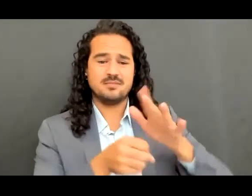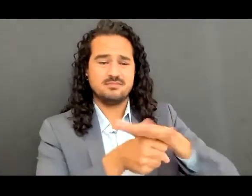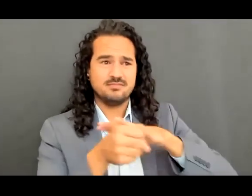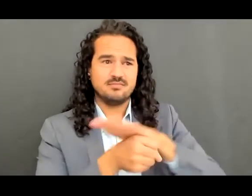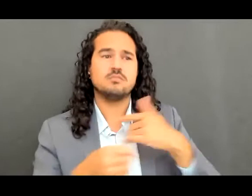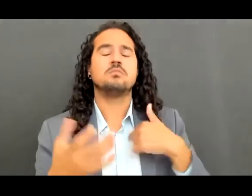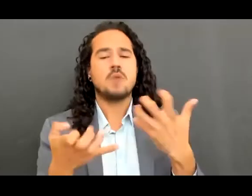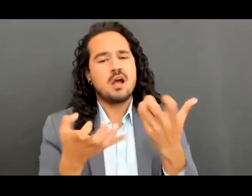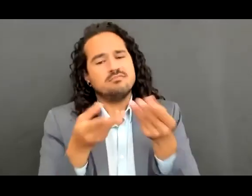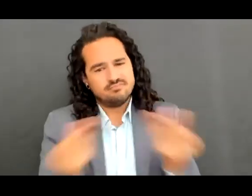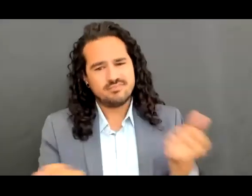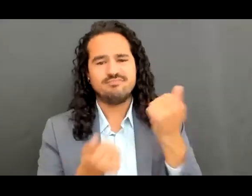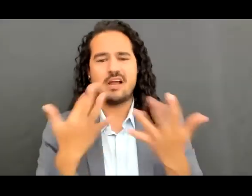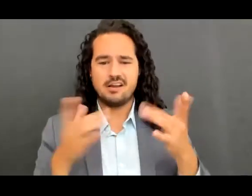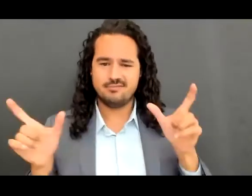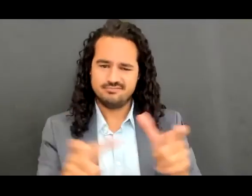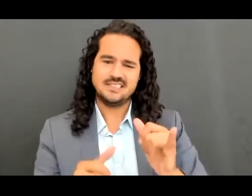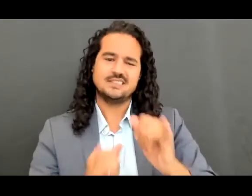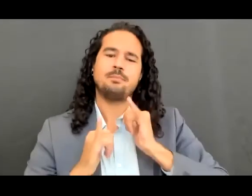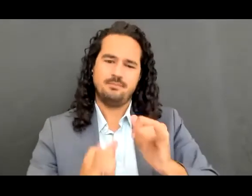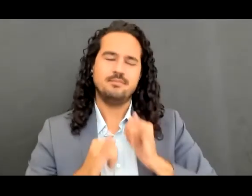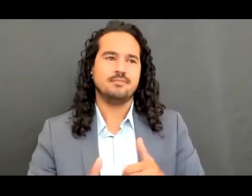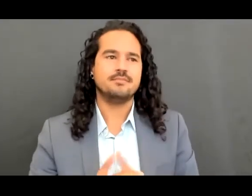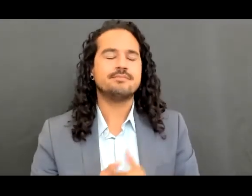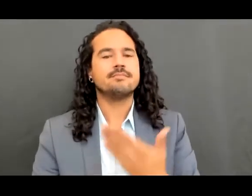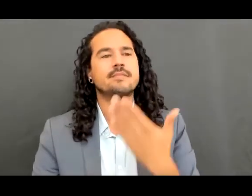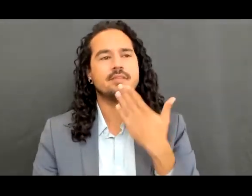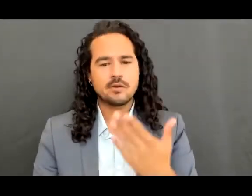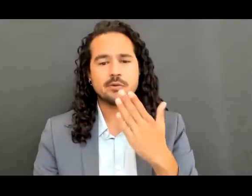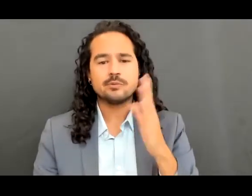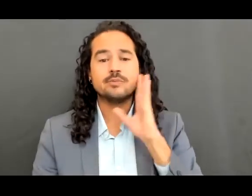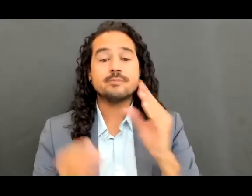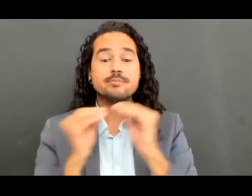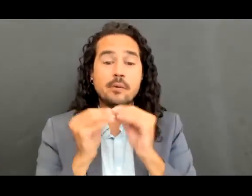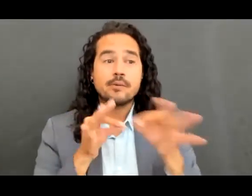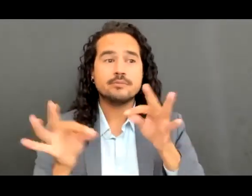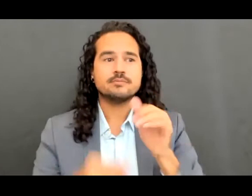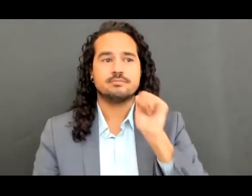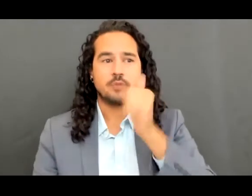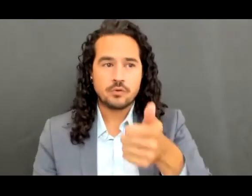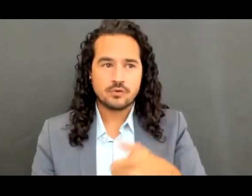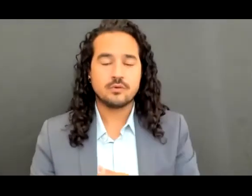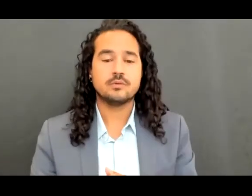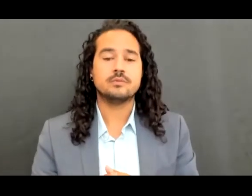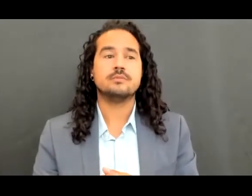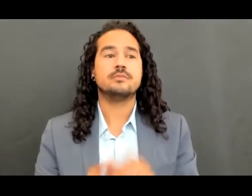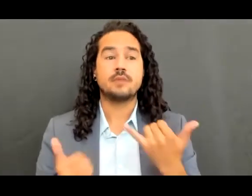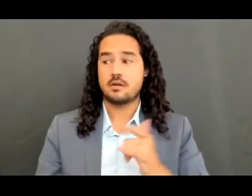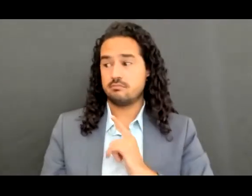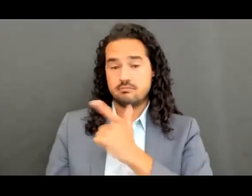se solucione. Muchas gracias y regresaremos el día de mañana. Y bueno, Mari va a venir para dar las estadísticas del